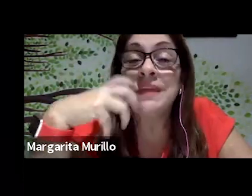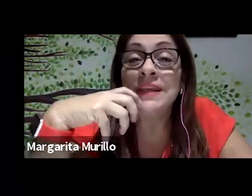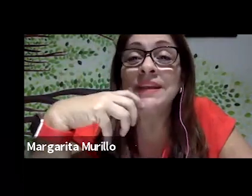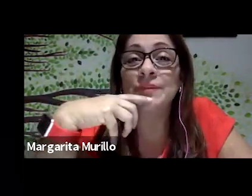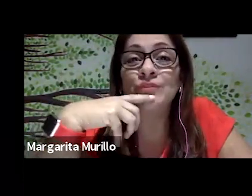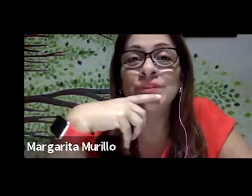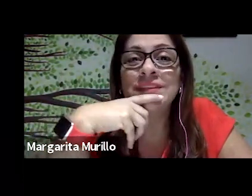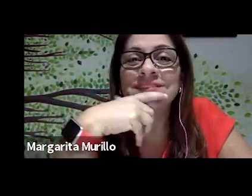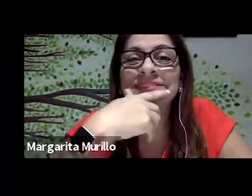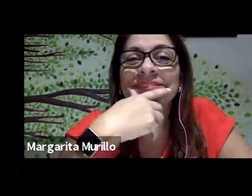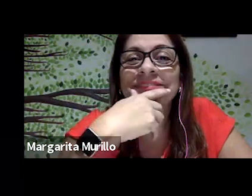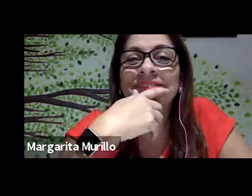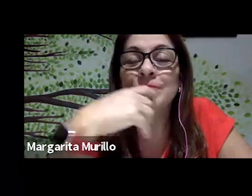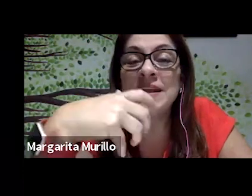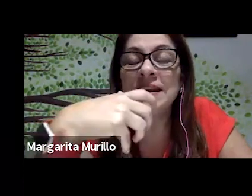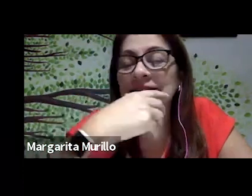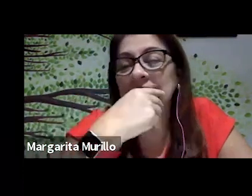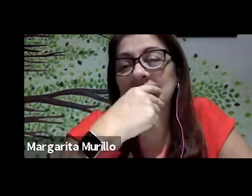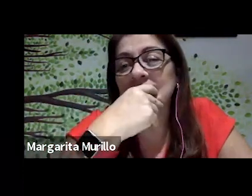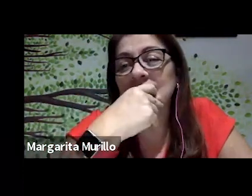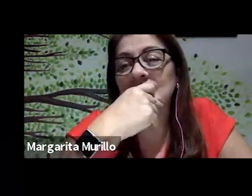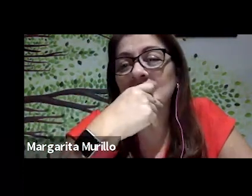mire a las personas míralas